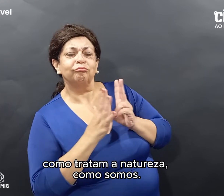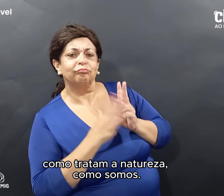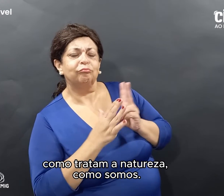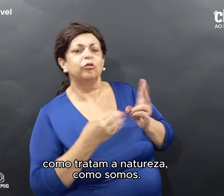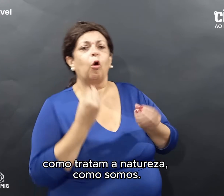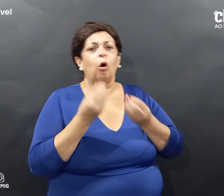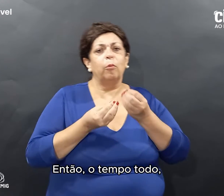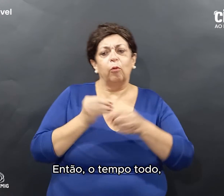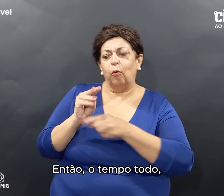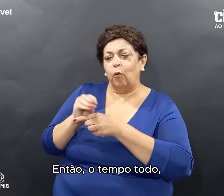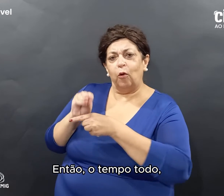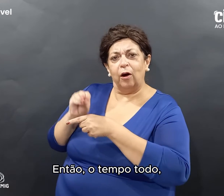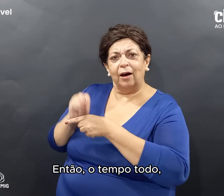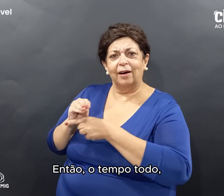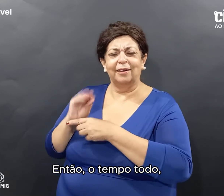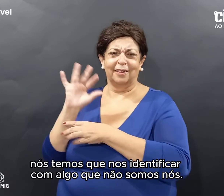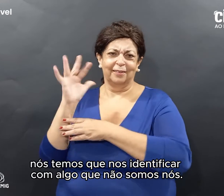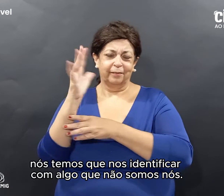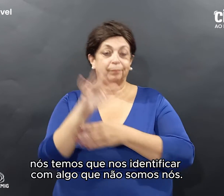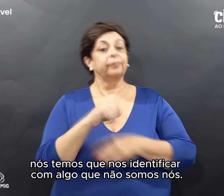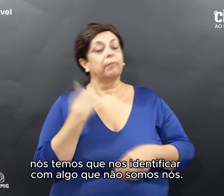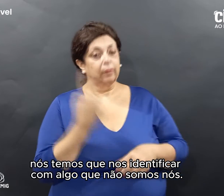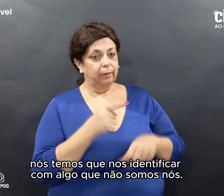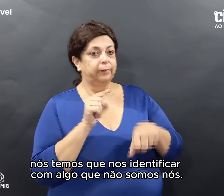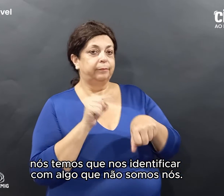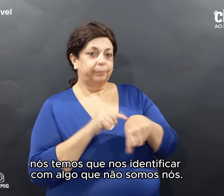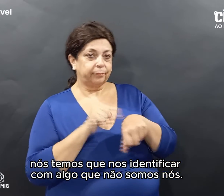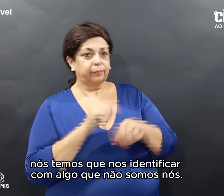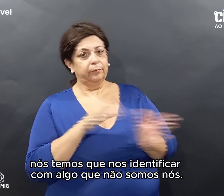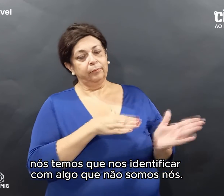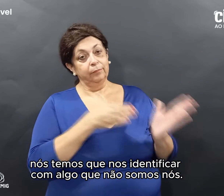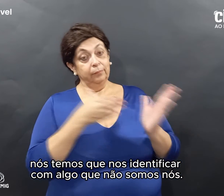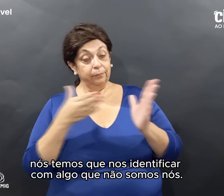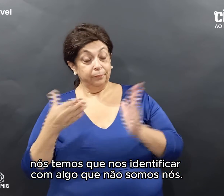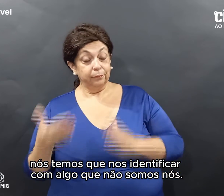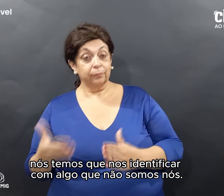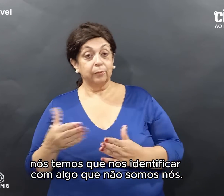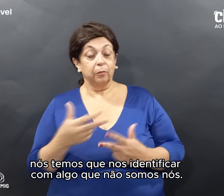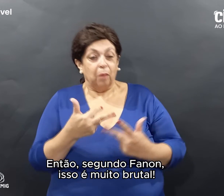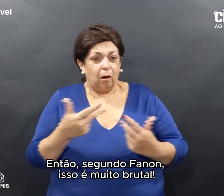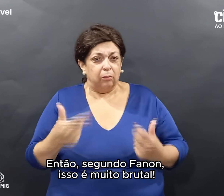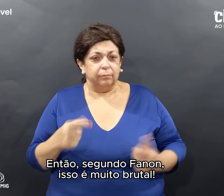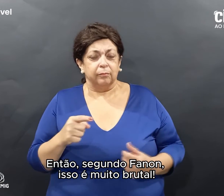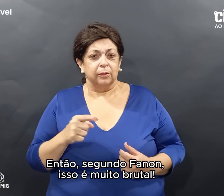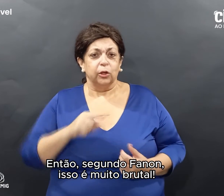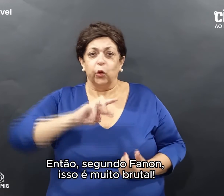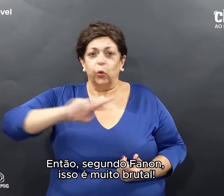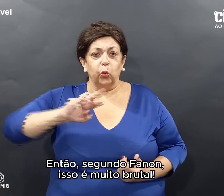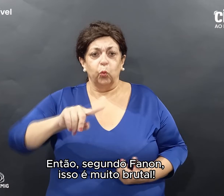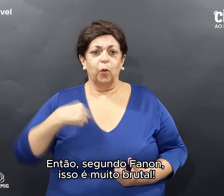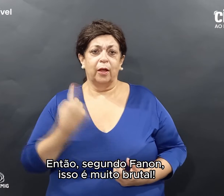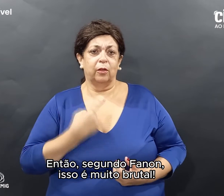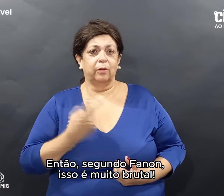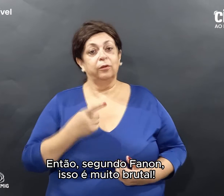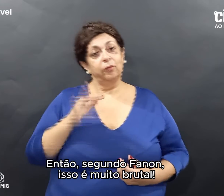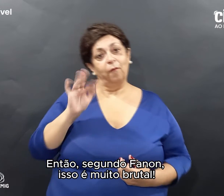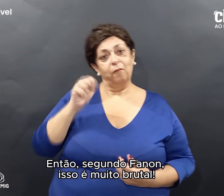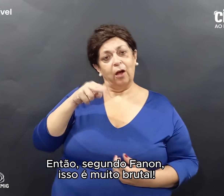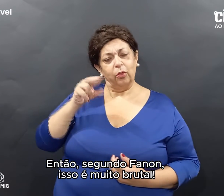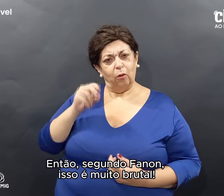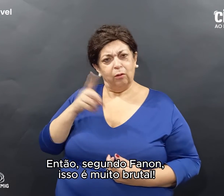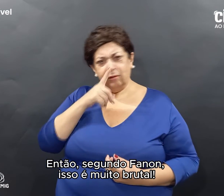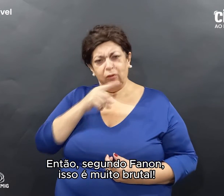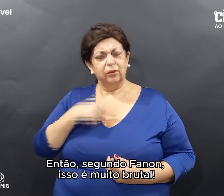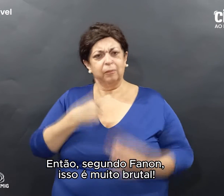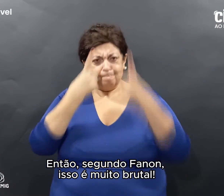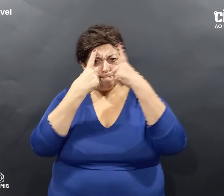como somos. Então, o tempo todo nós temos que nos identificar com algo que não somos nós. Então, segundo o Fanon, isso é muito